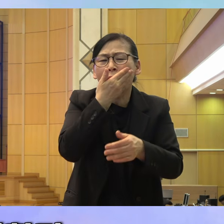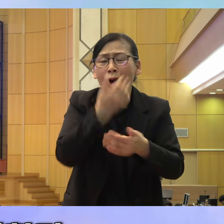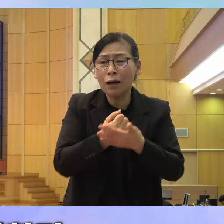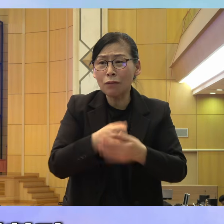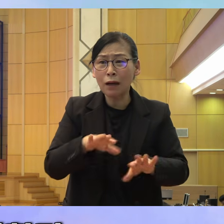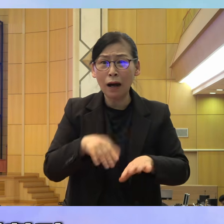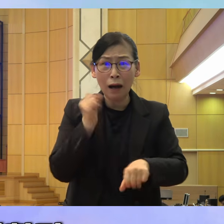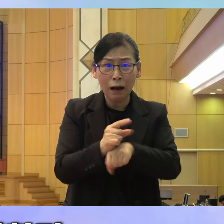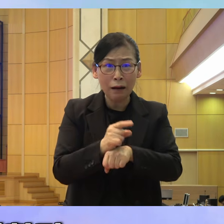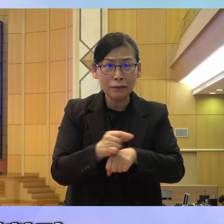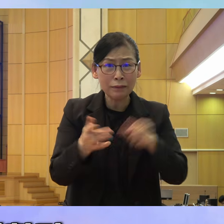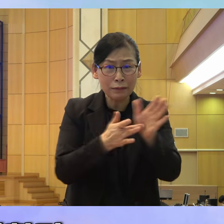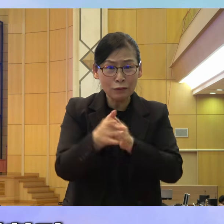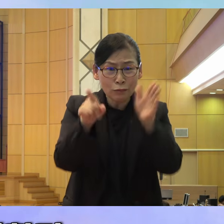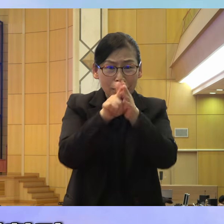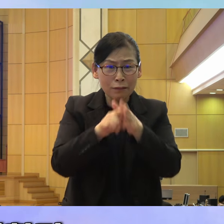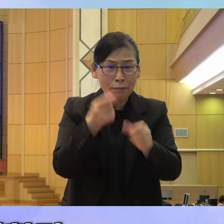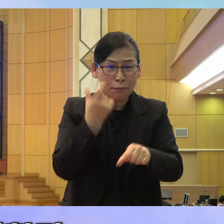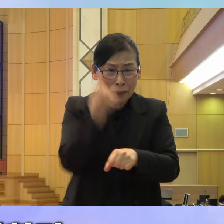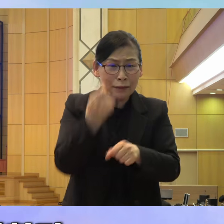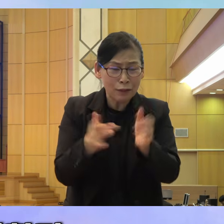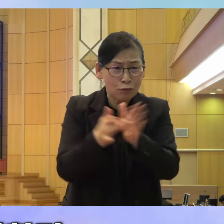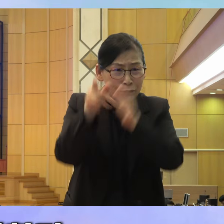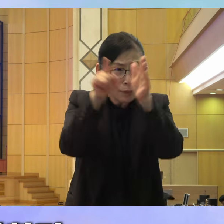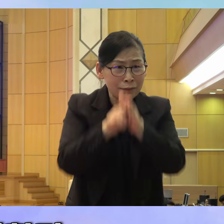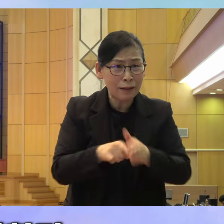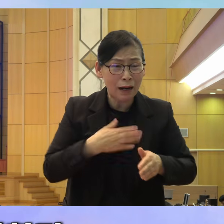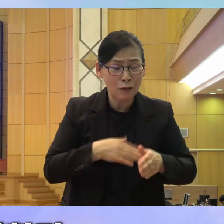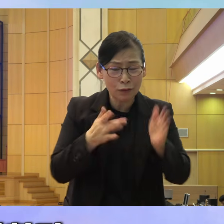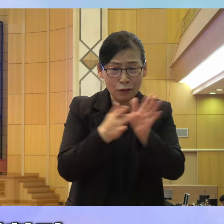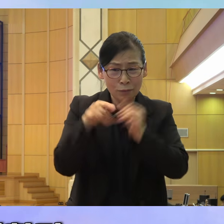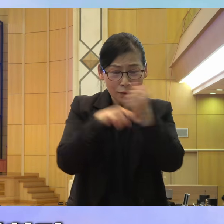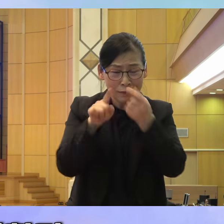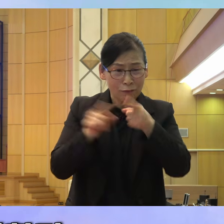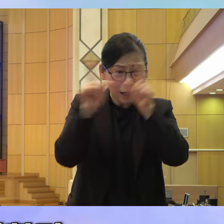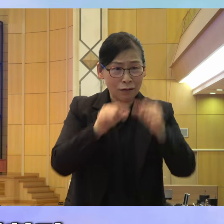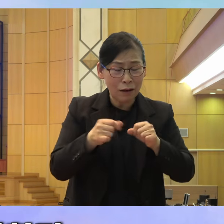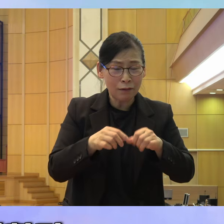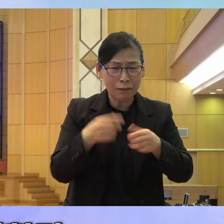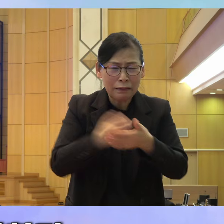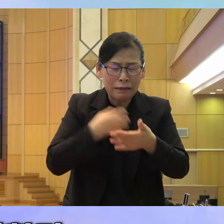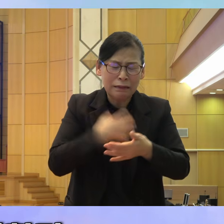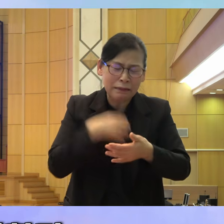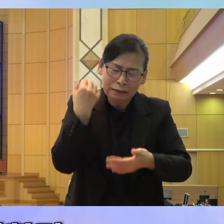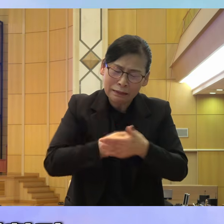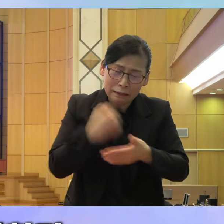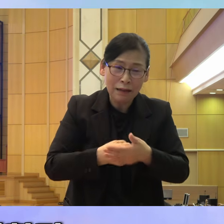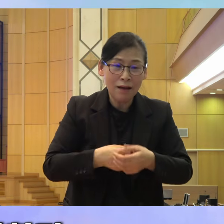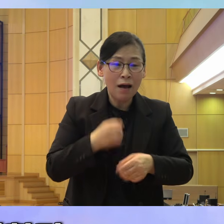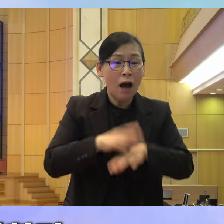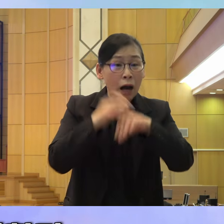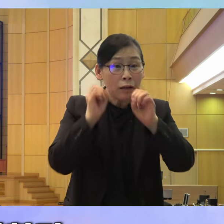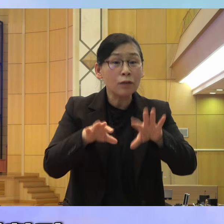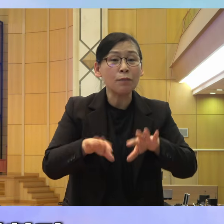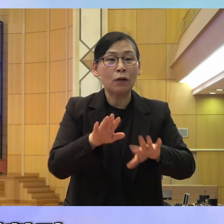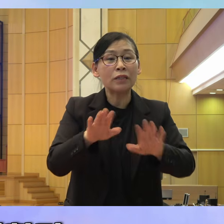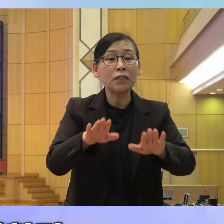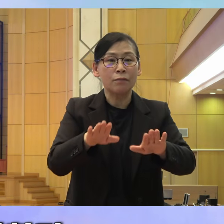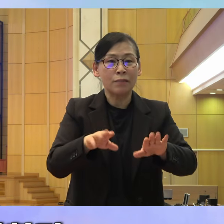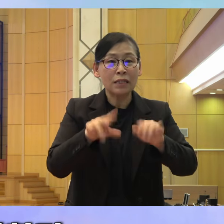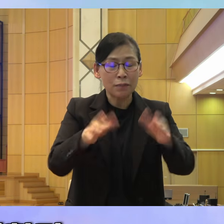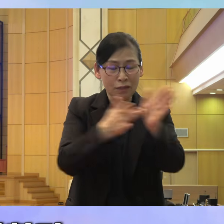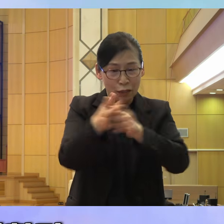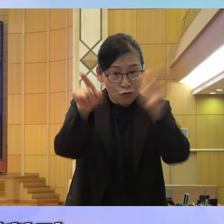정말 우리의 삶의 의미와 목적을 알고 살아왔건만 헛되이 살아왔고 그